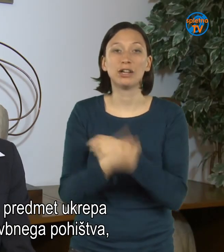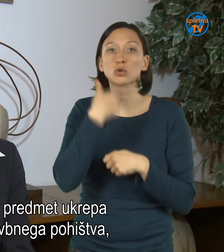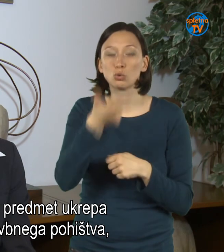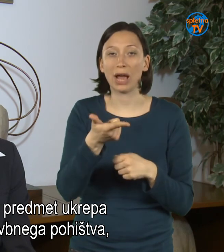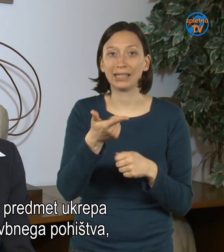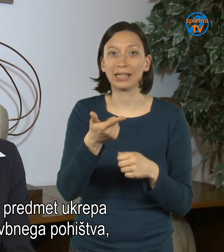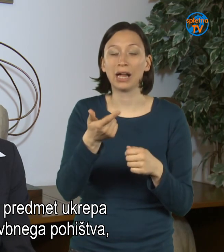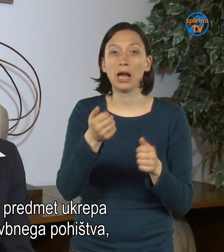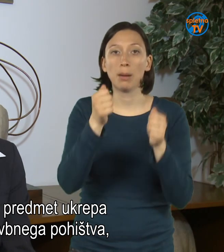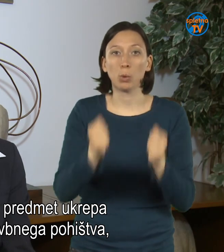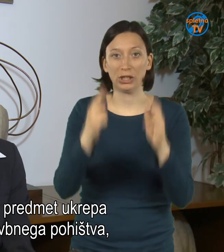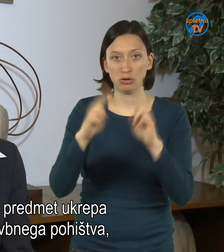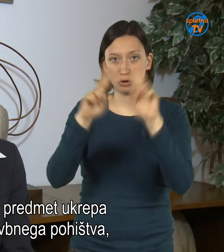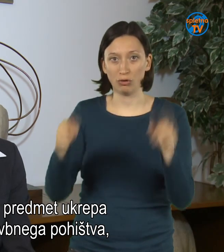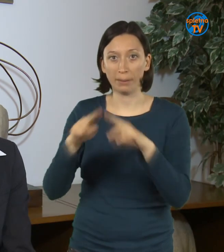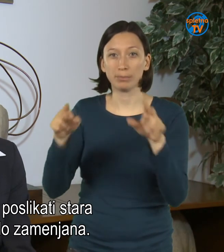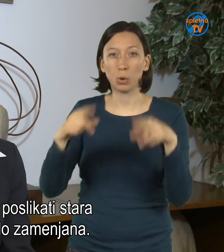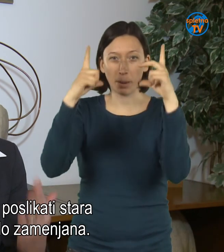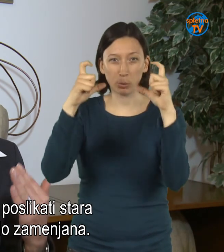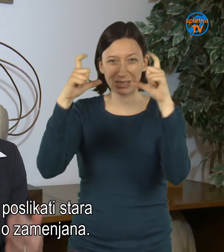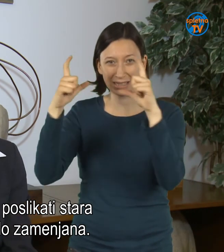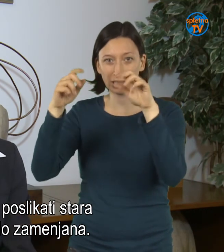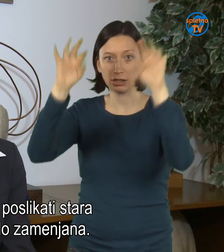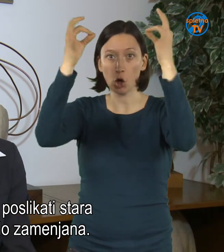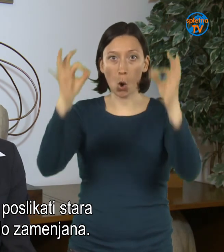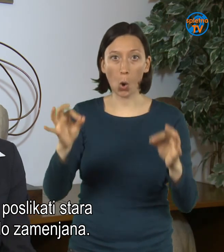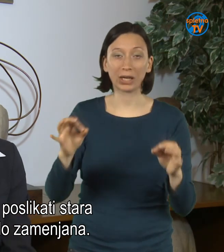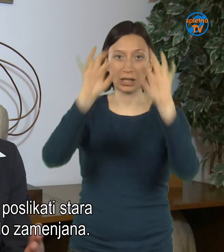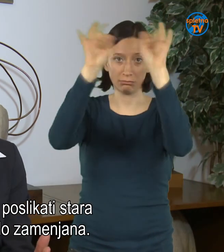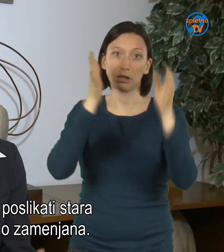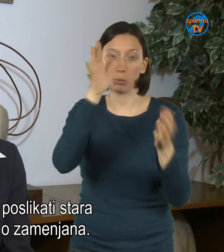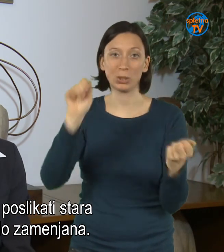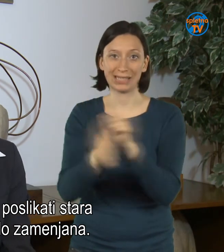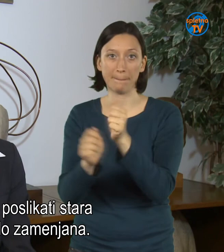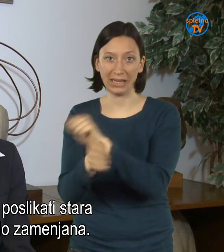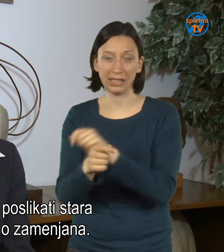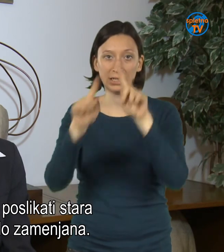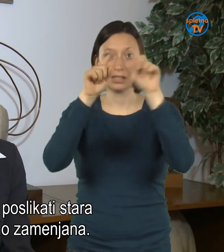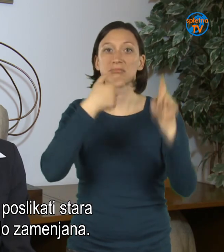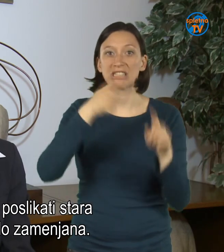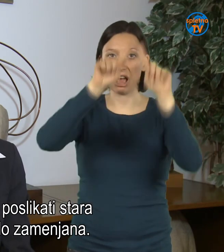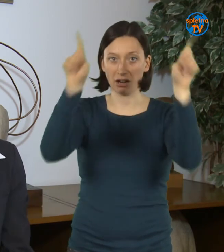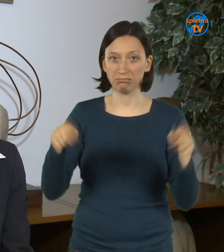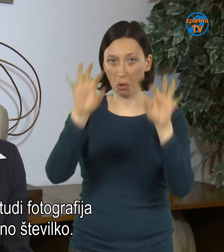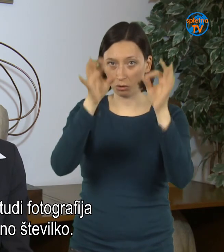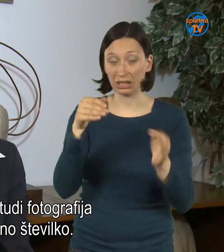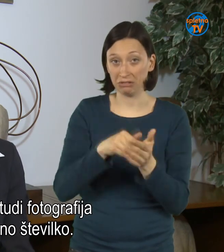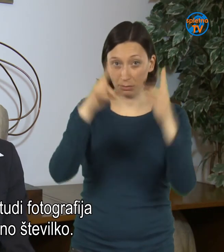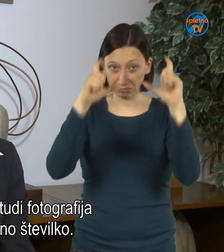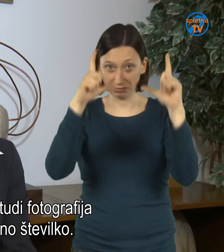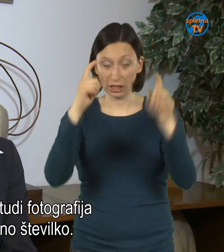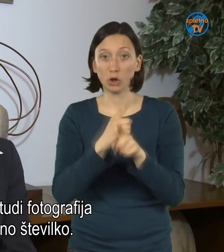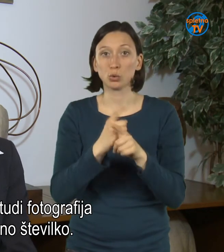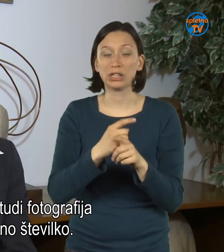spodbude, zamenjava zunanjega stavbnega pohištva, potem mora poslikati okna, ki bodo zamenjana, torej stara